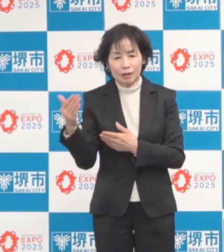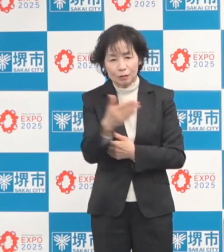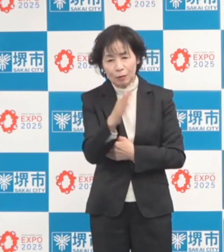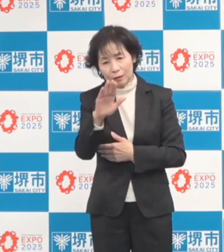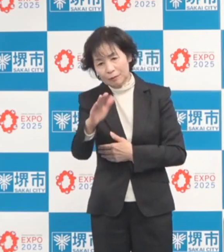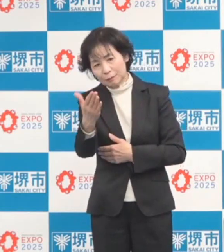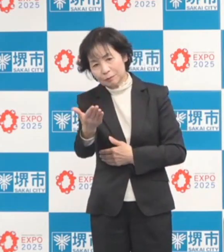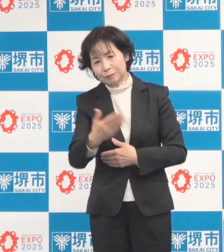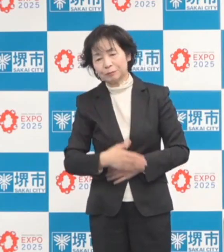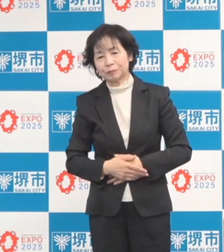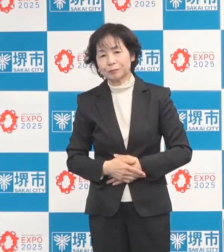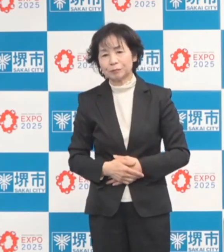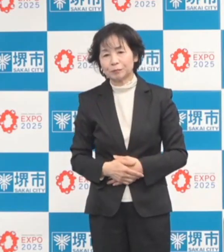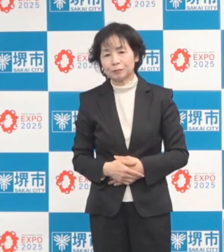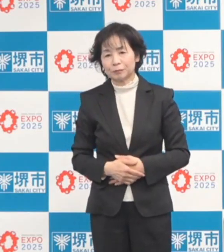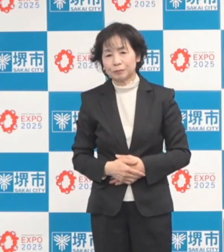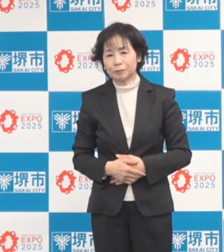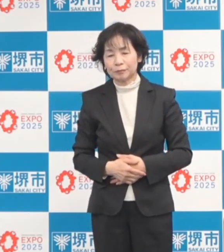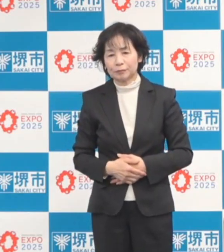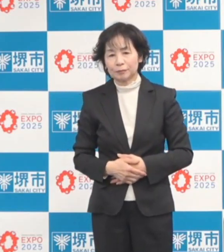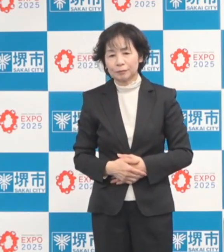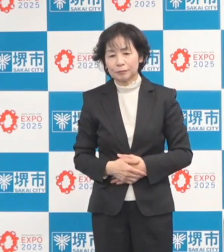ますでしょうか。